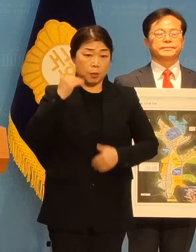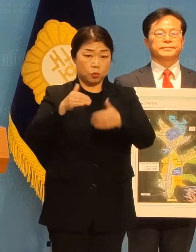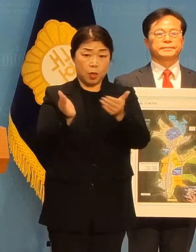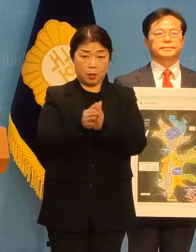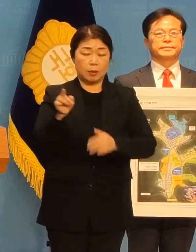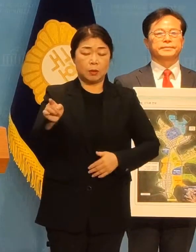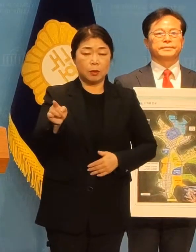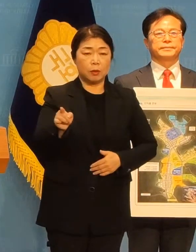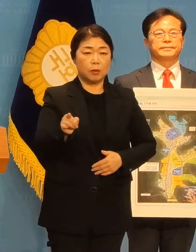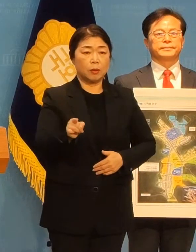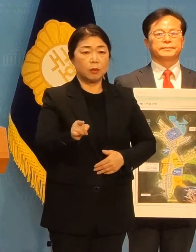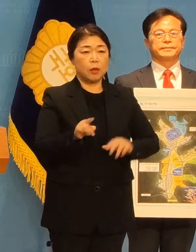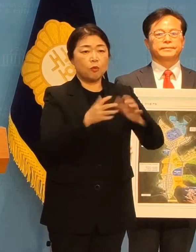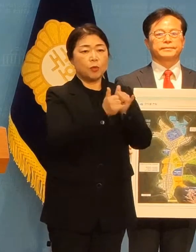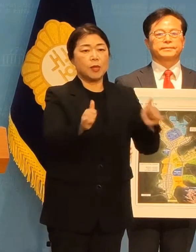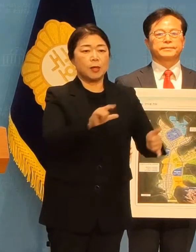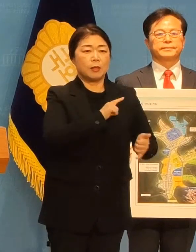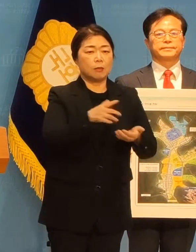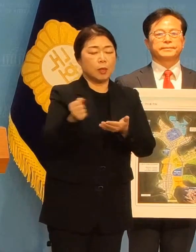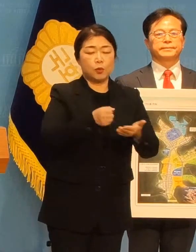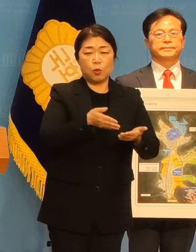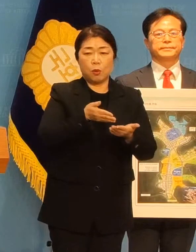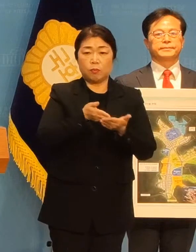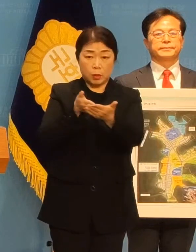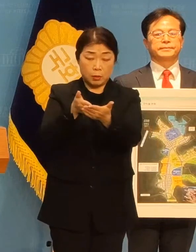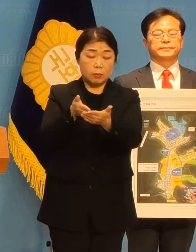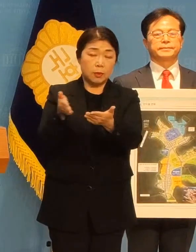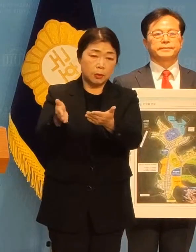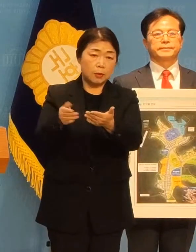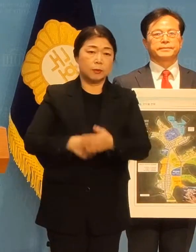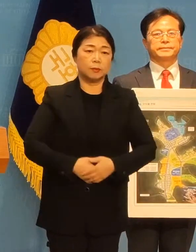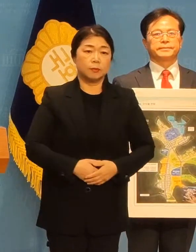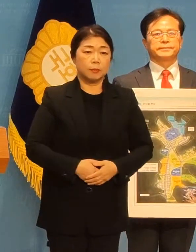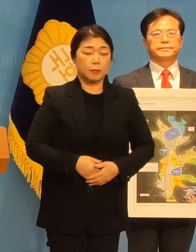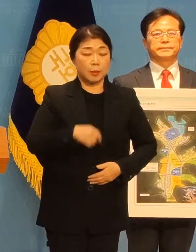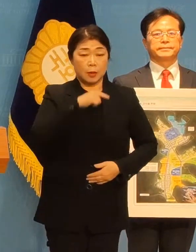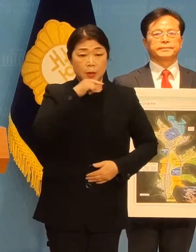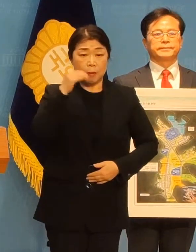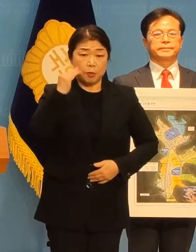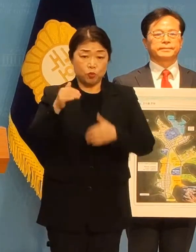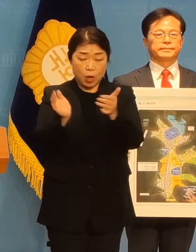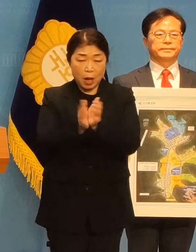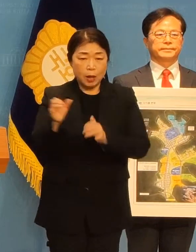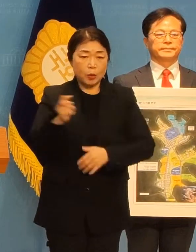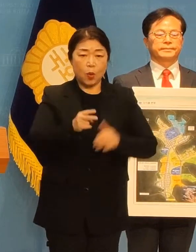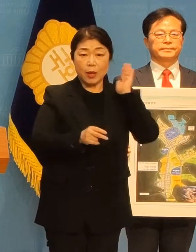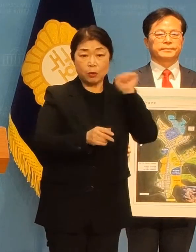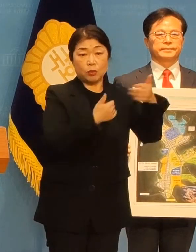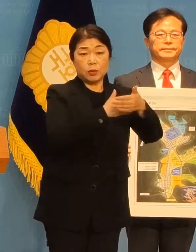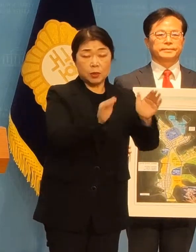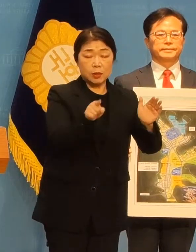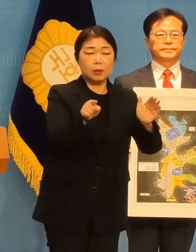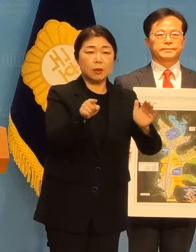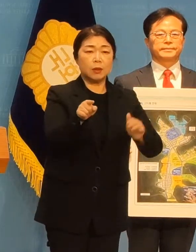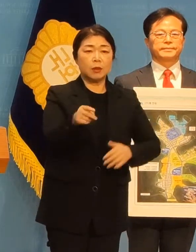더불어민주당에게 국민의 이름으로 요구합니다. 더불어민주당이나 대통령실이 대장동 범죄자들과 공범이